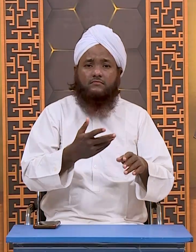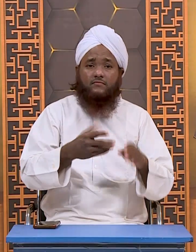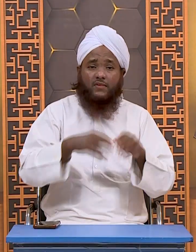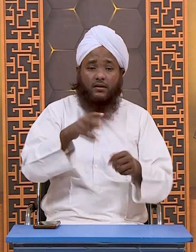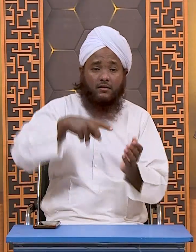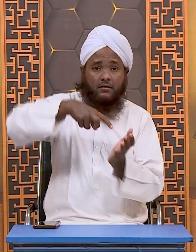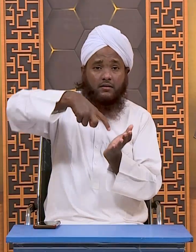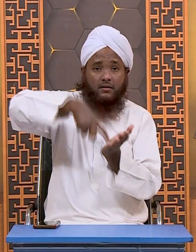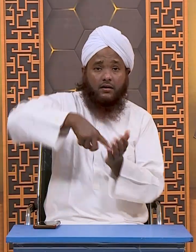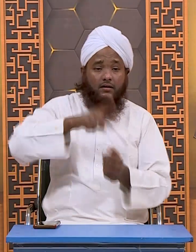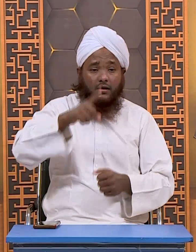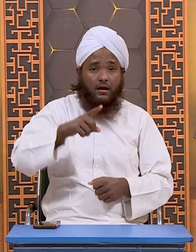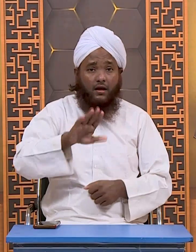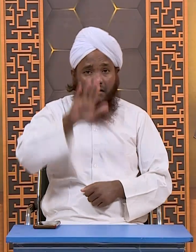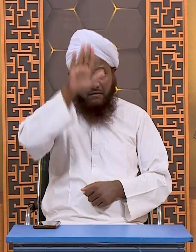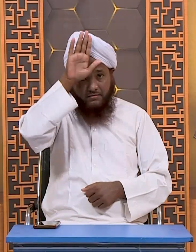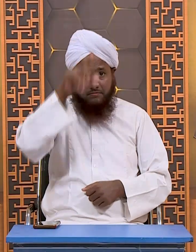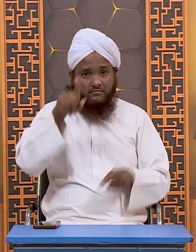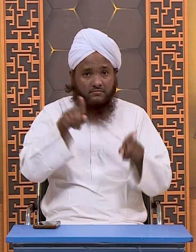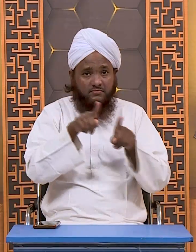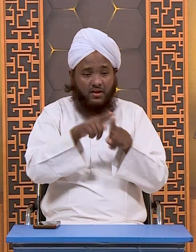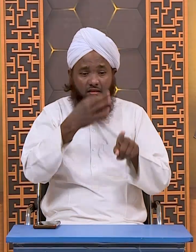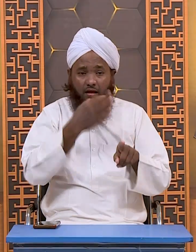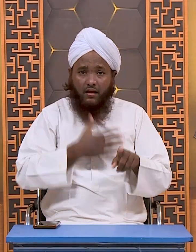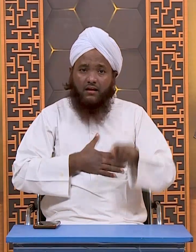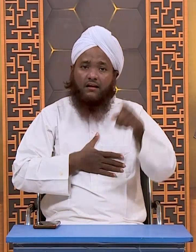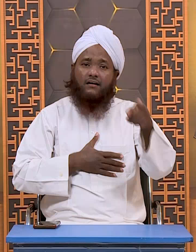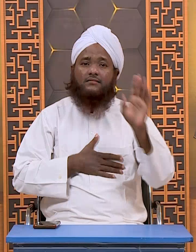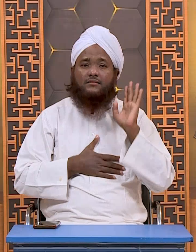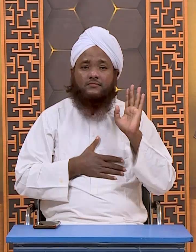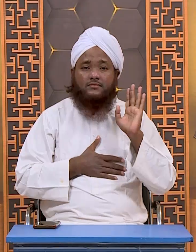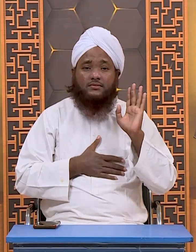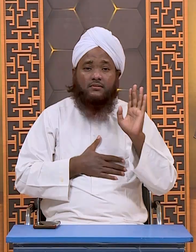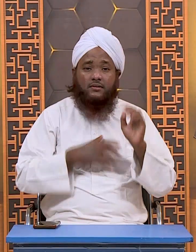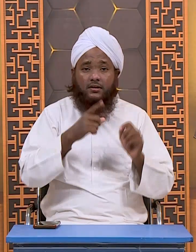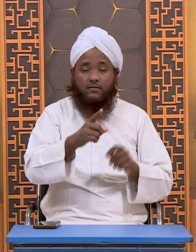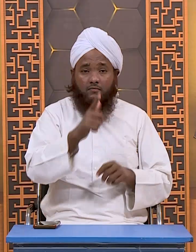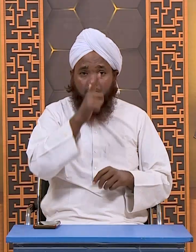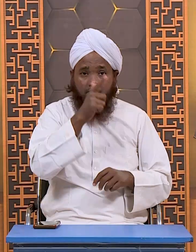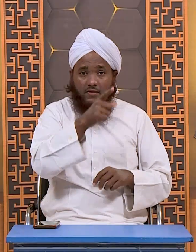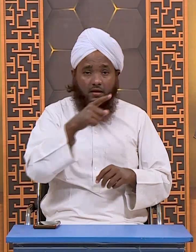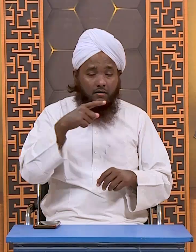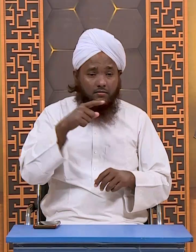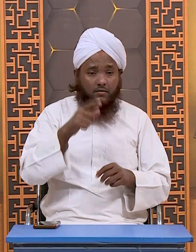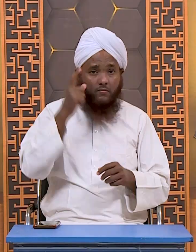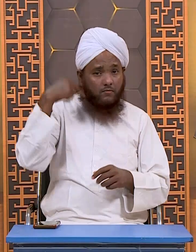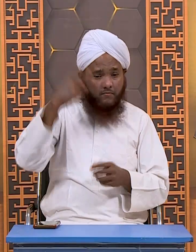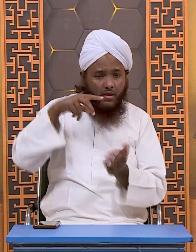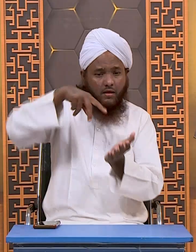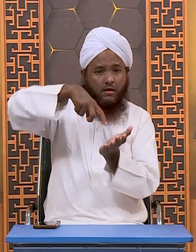अपने आका के साथ वफादार है, अपने आका के साथ वो वफादारी करते हुए काम पे खड़ा हुआ है। इसी तरह